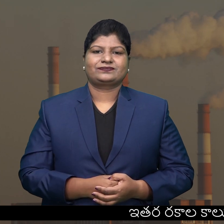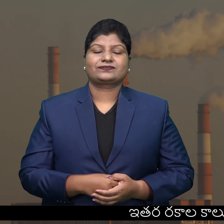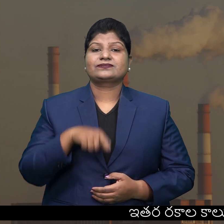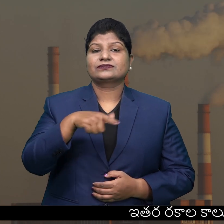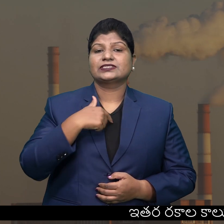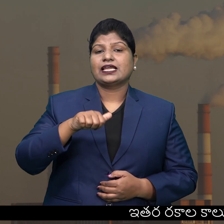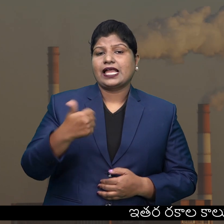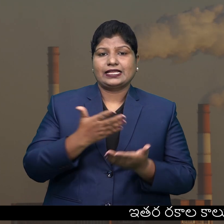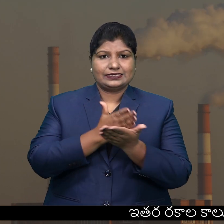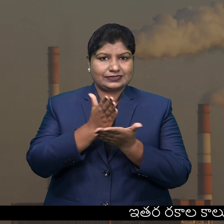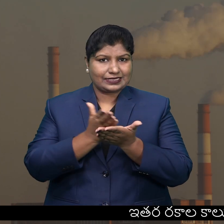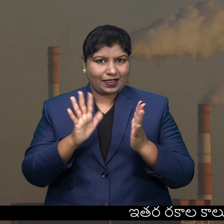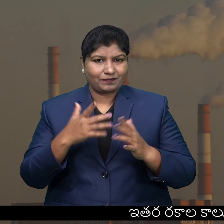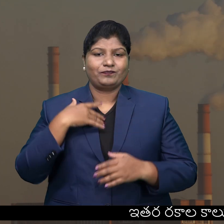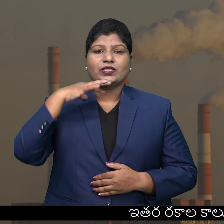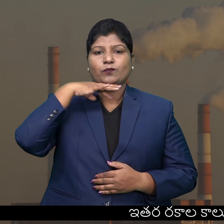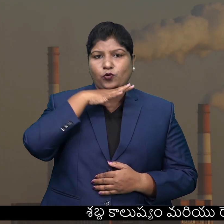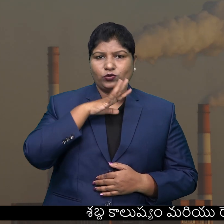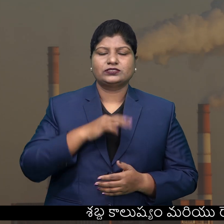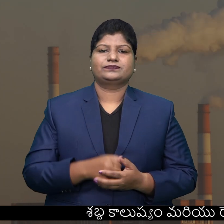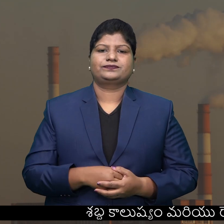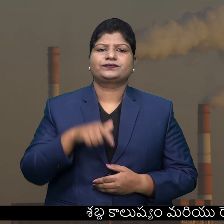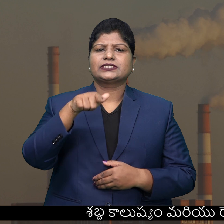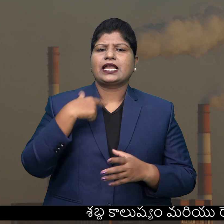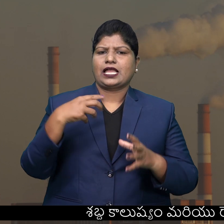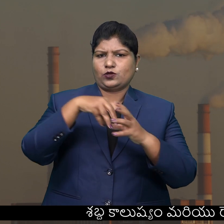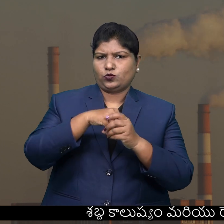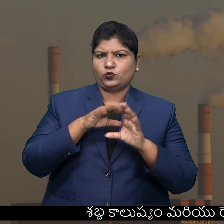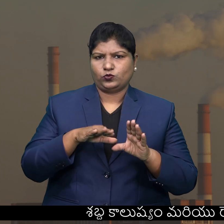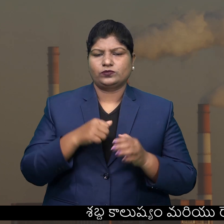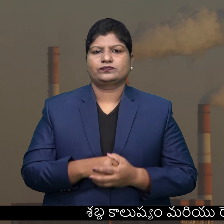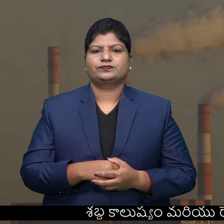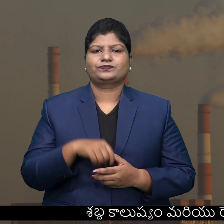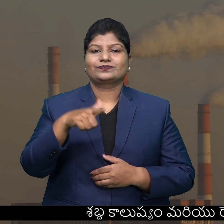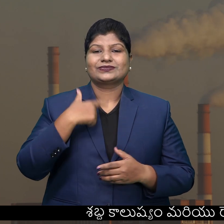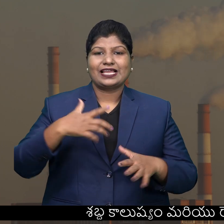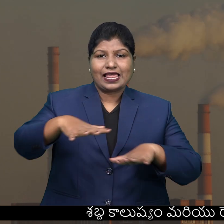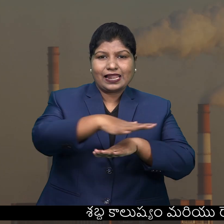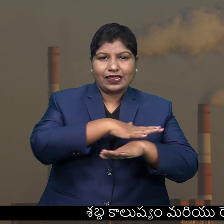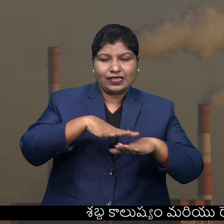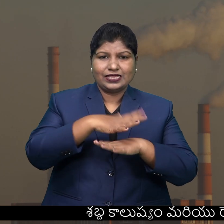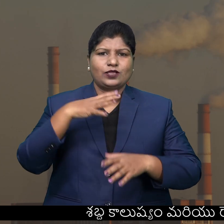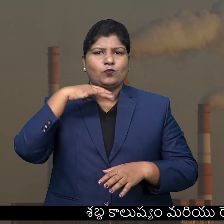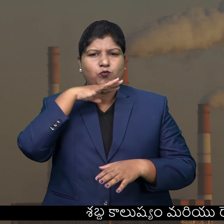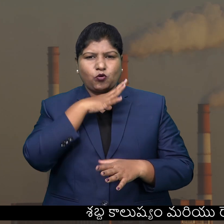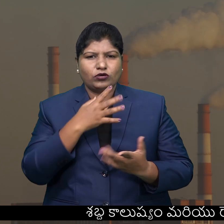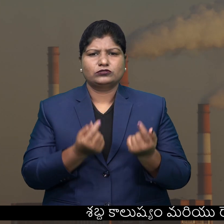ఇతర రకాల కాలుష్యాలలో భూమి కాలుష్యం, శబ్ద కాలుష్యం మరియు రేడియోధార్మిక కాలుష్యం